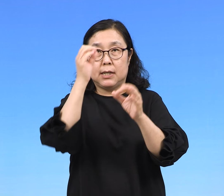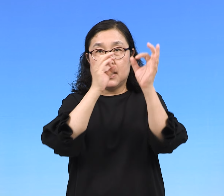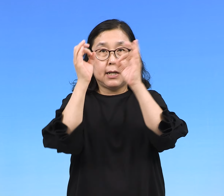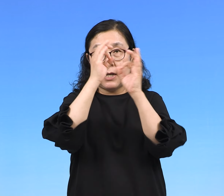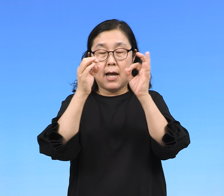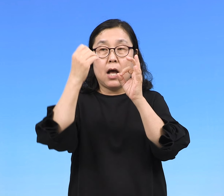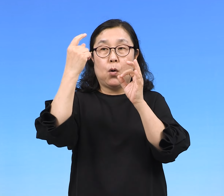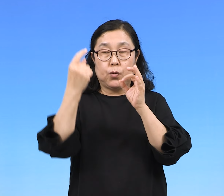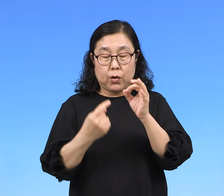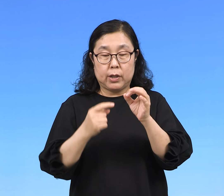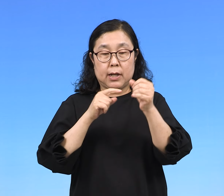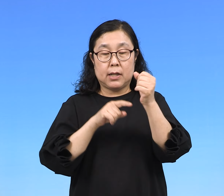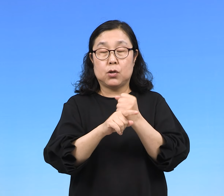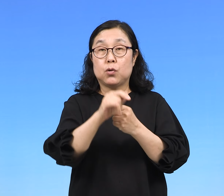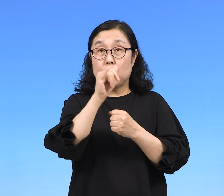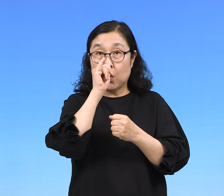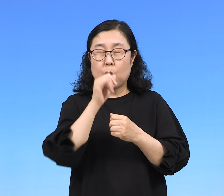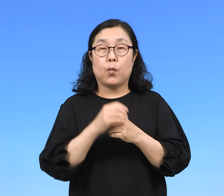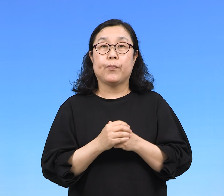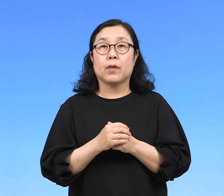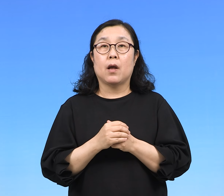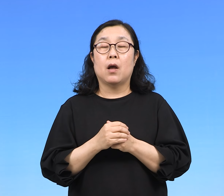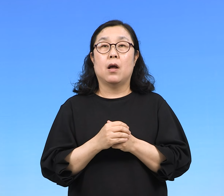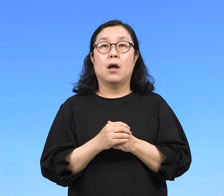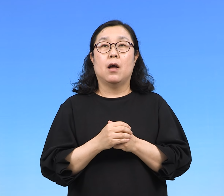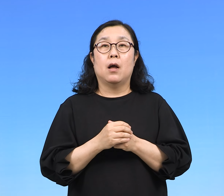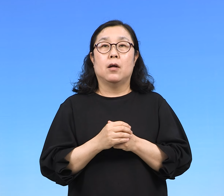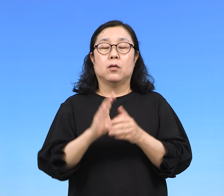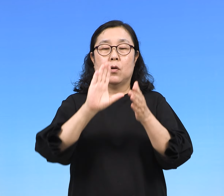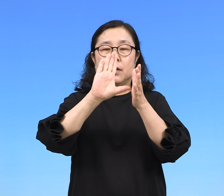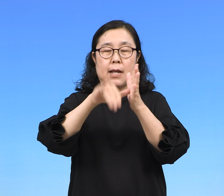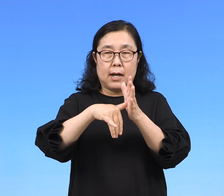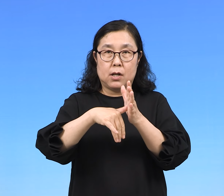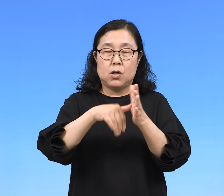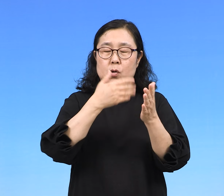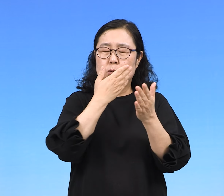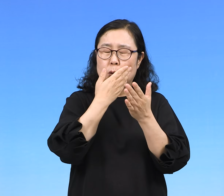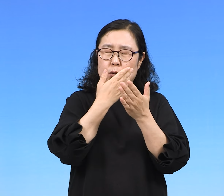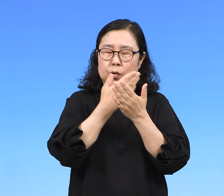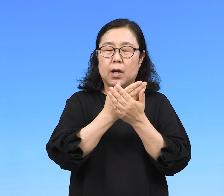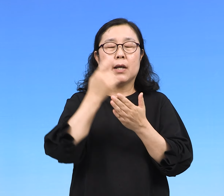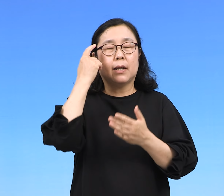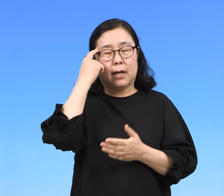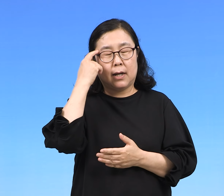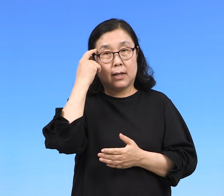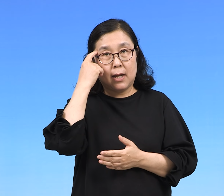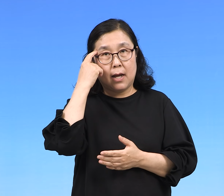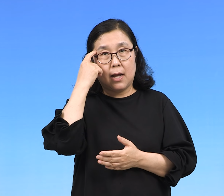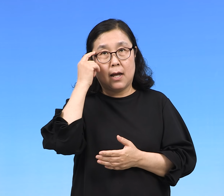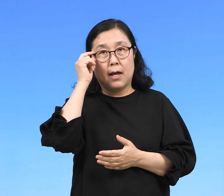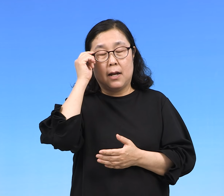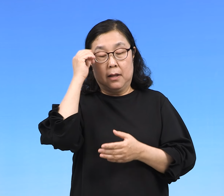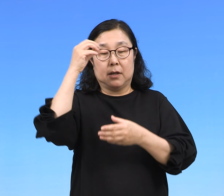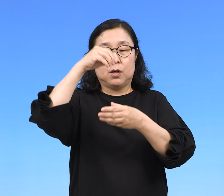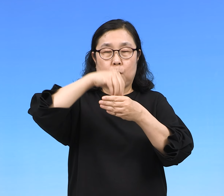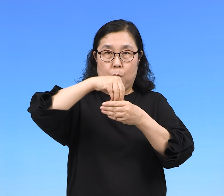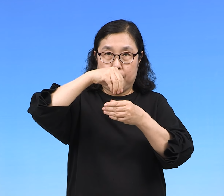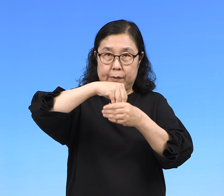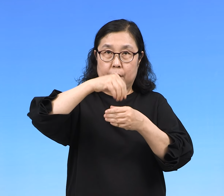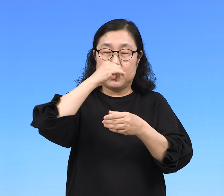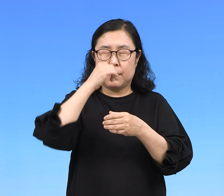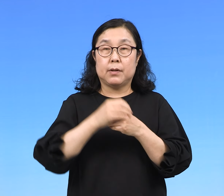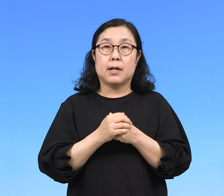것, 이런 뜻도 내포가 되어 있지만 때를 소중히 여기다. 그래서 이제 이 단어의